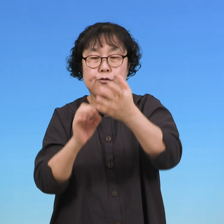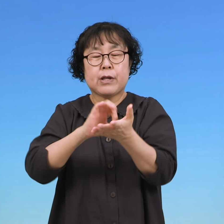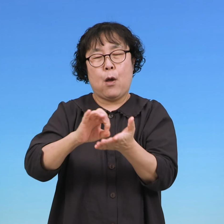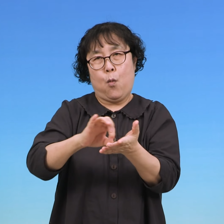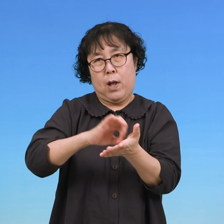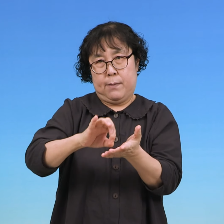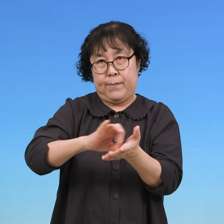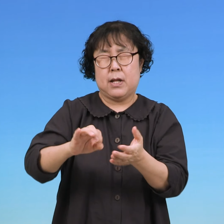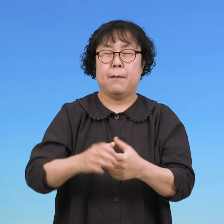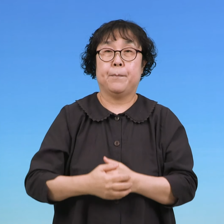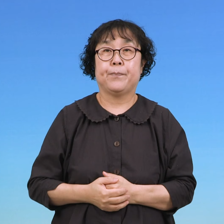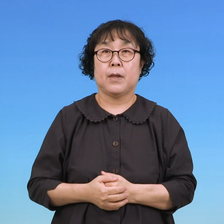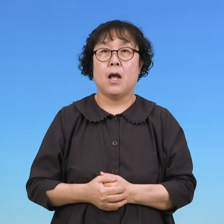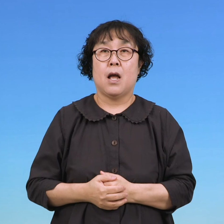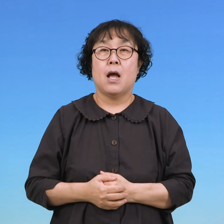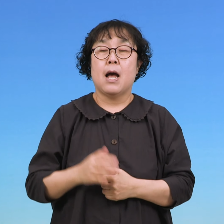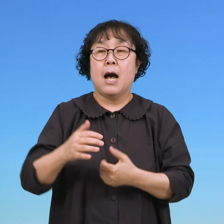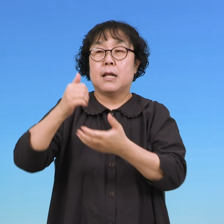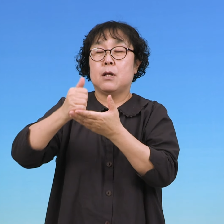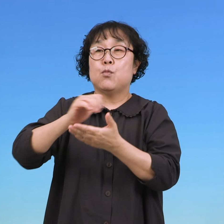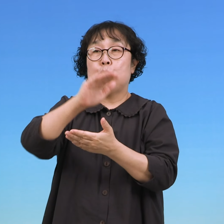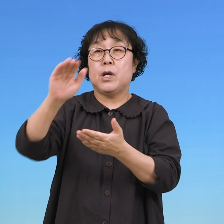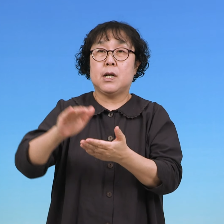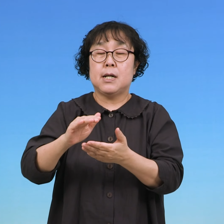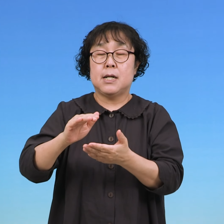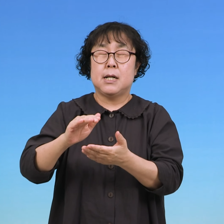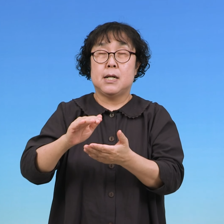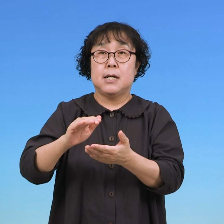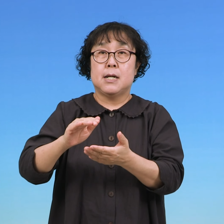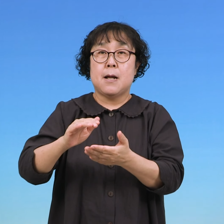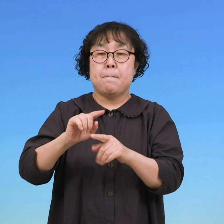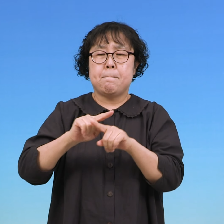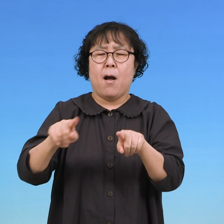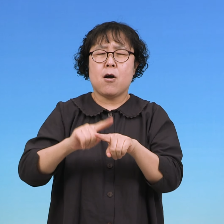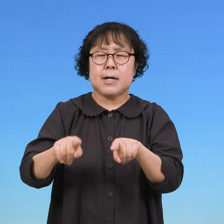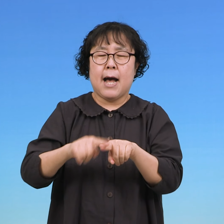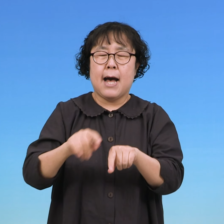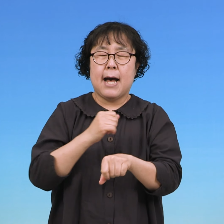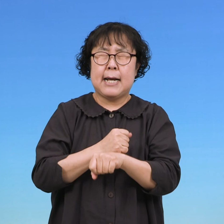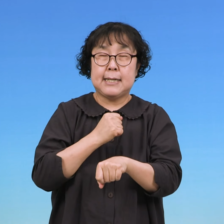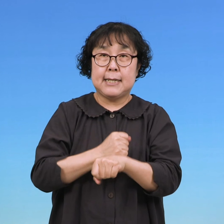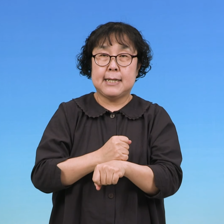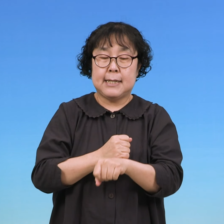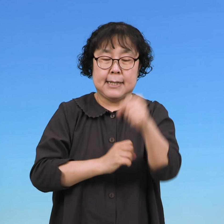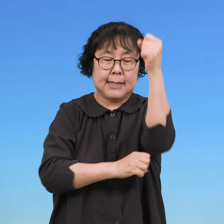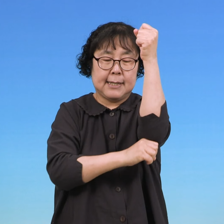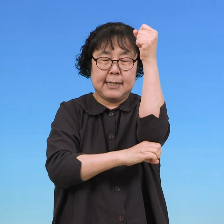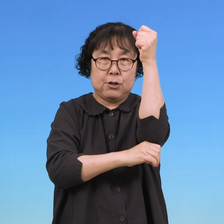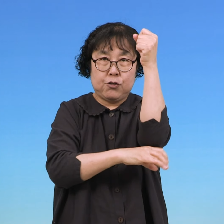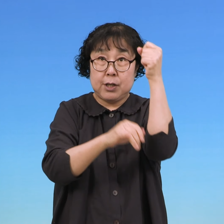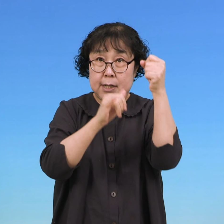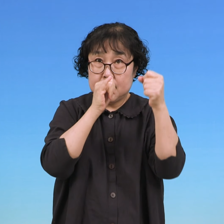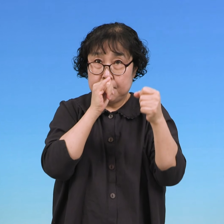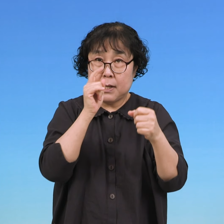하나님께서는 우리를 판단하시고 평가하시는 기준이 있으세요 그리고 그